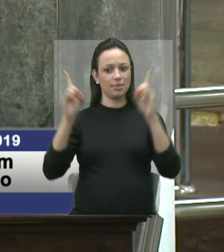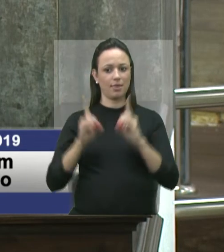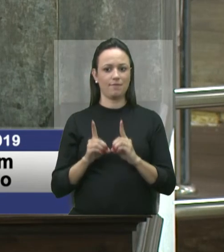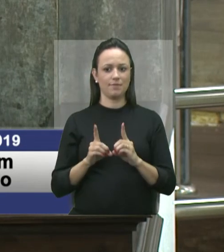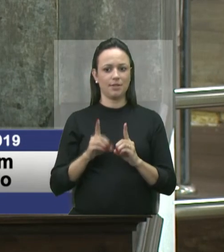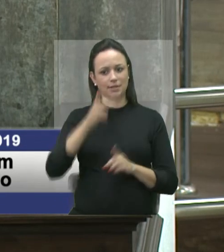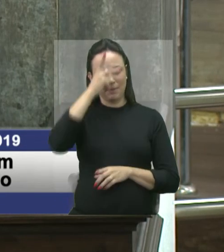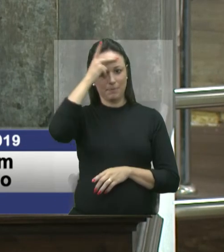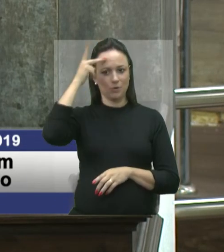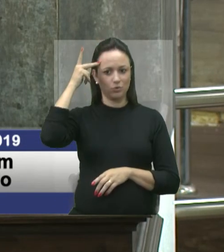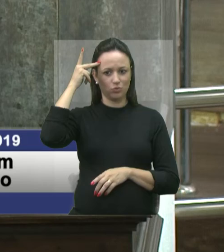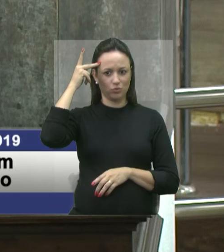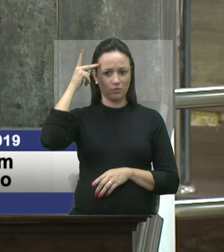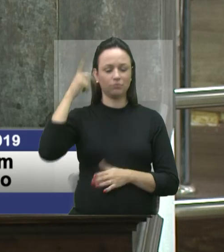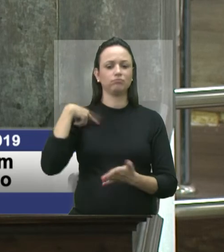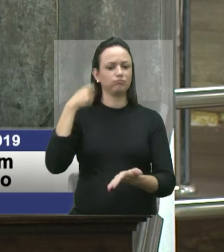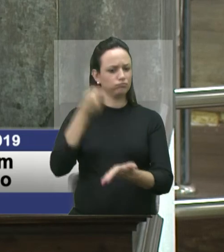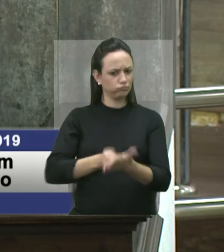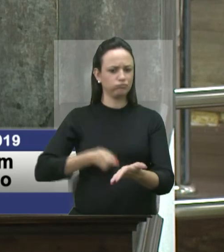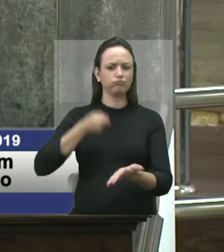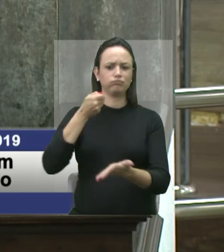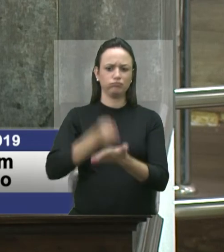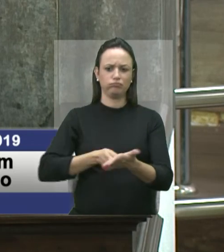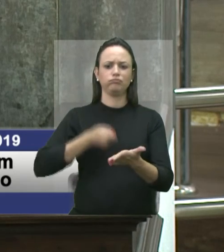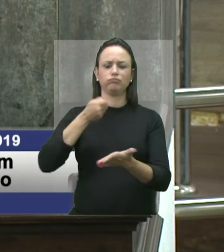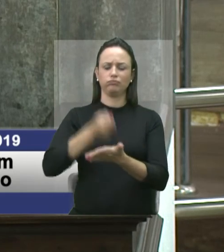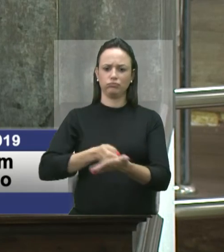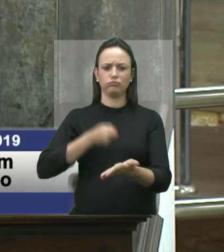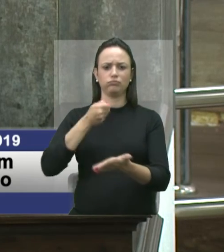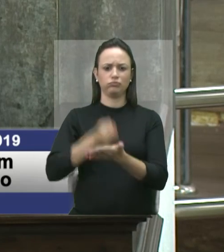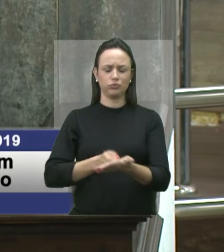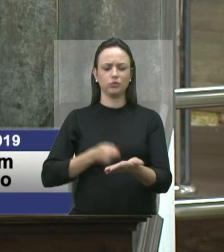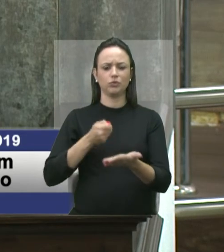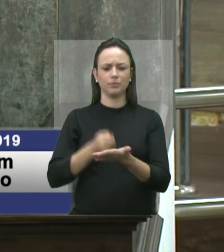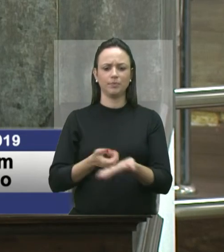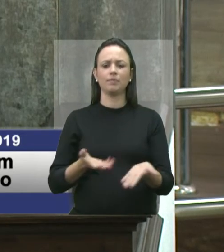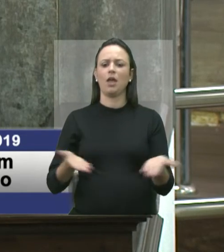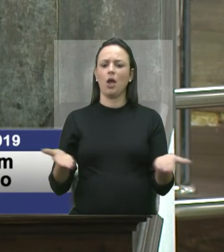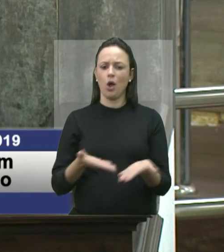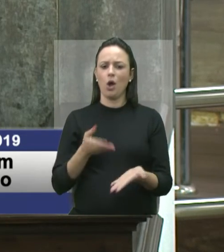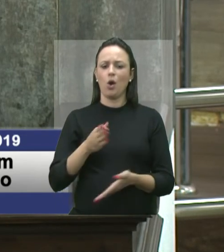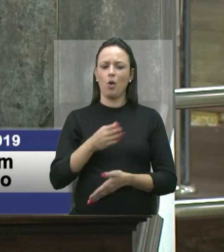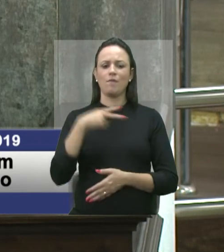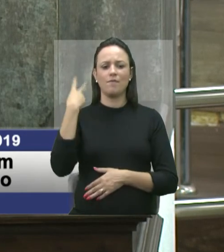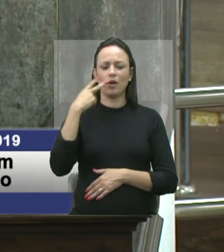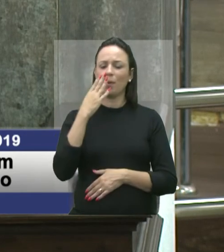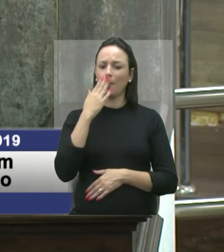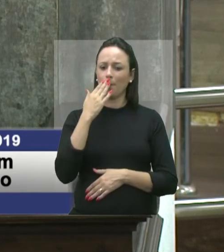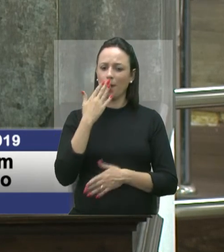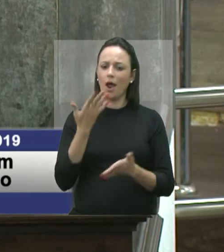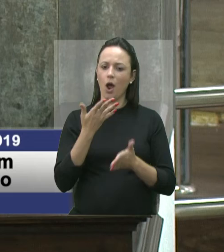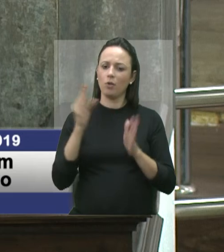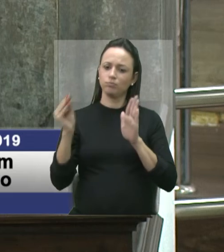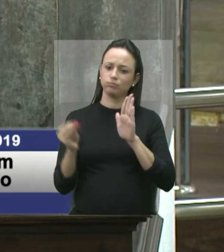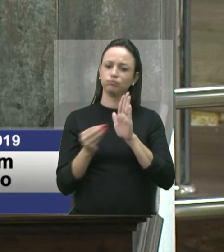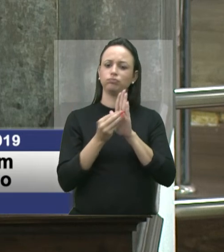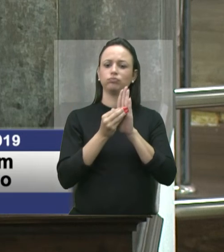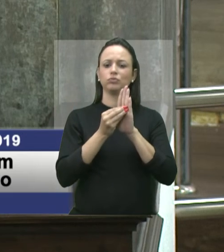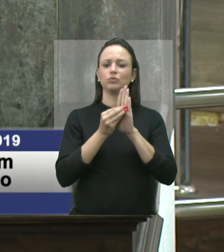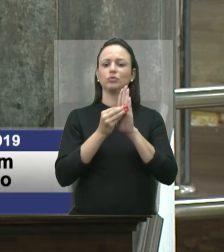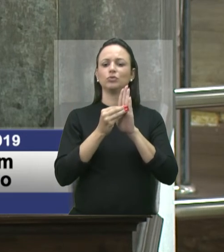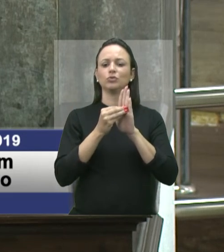gente luta por essa causa, e agora o nobre vereador Borgo institui o nosso município